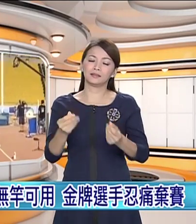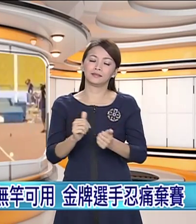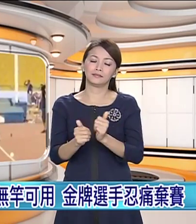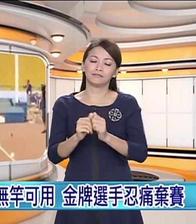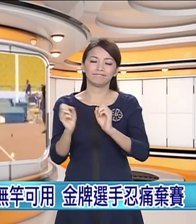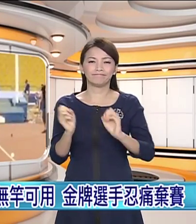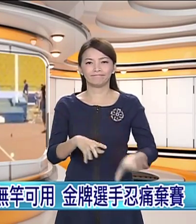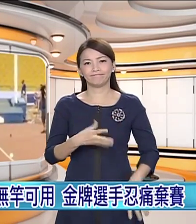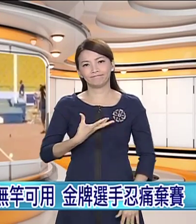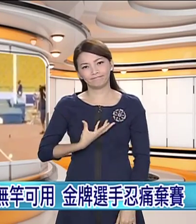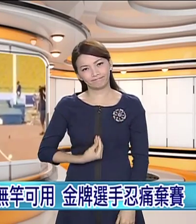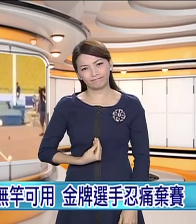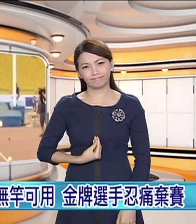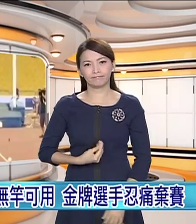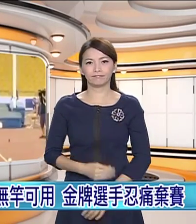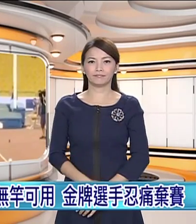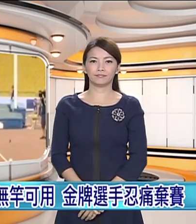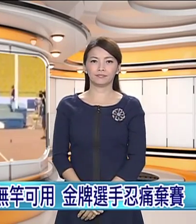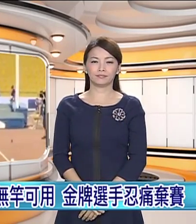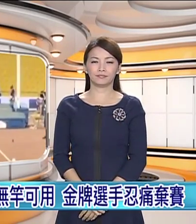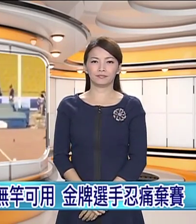全借不到，最后只好放弃比赛。